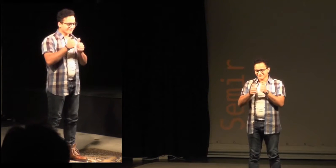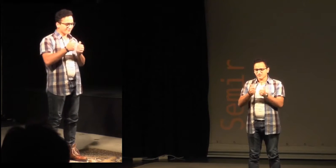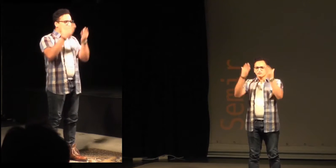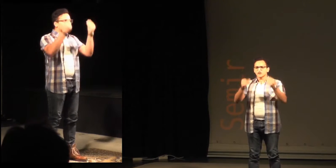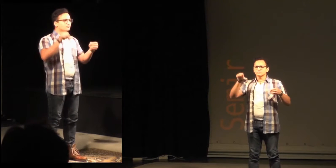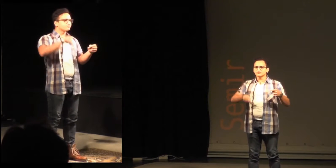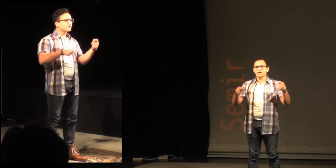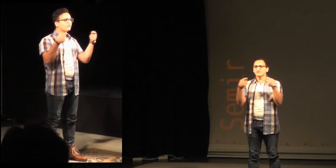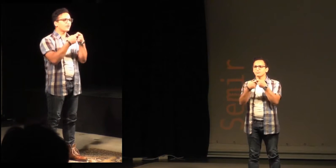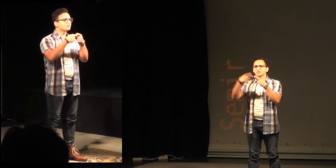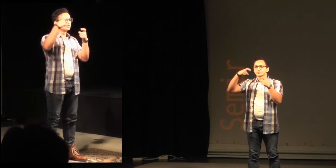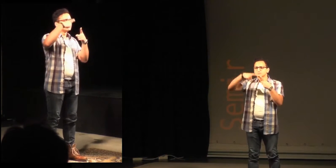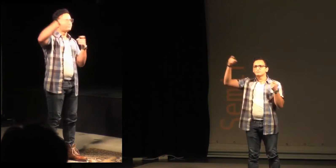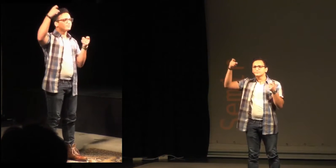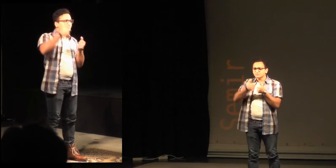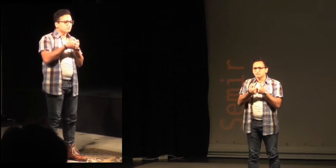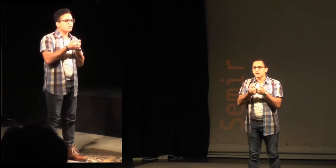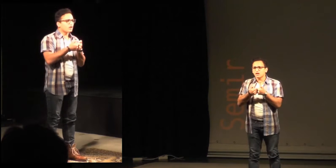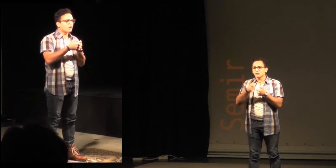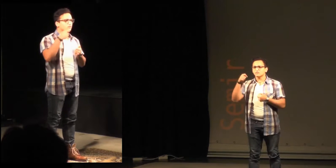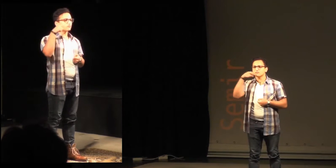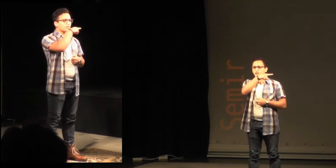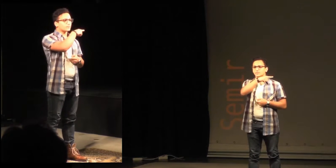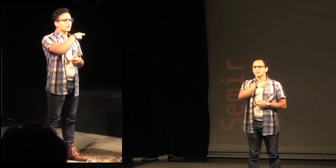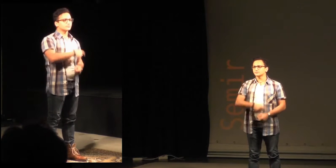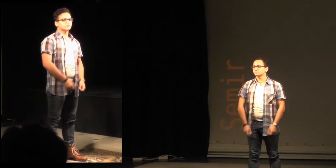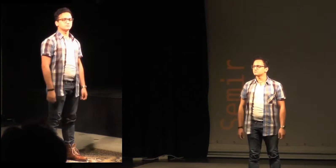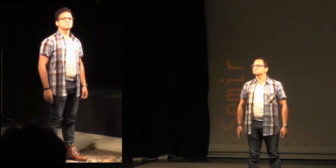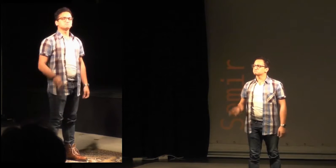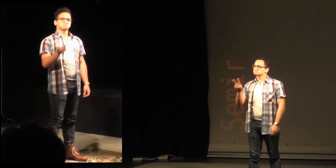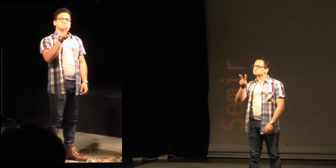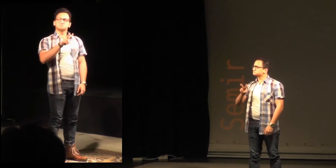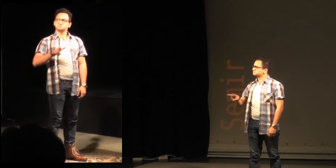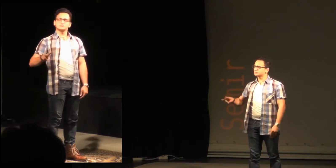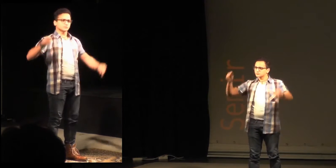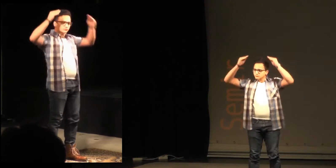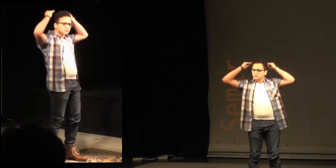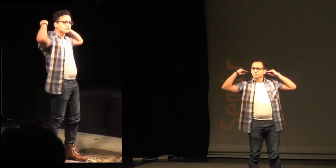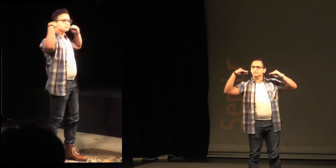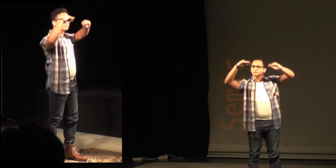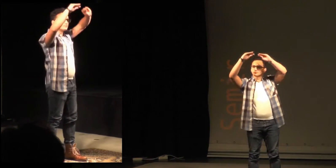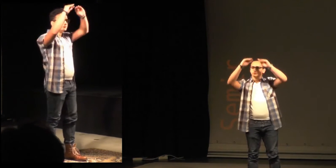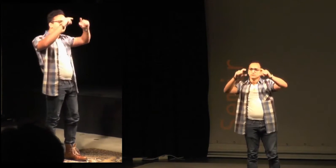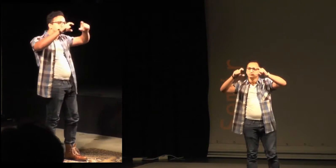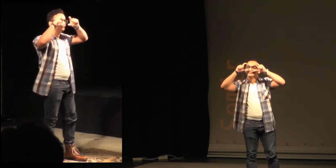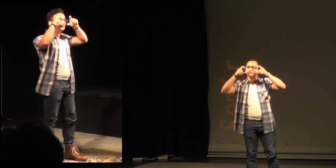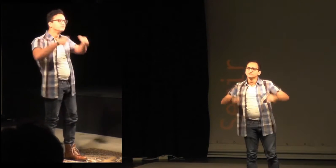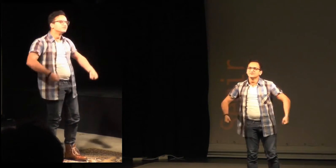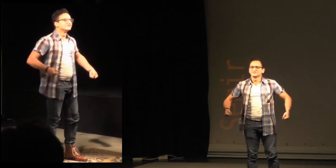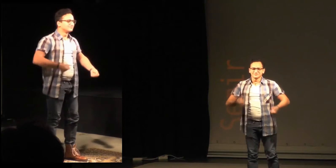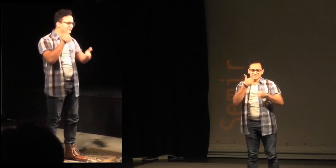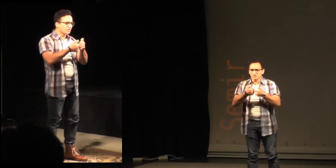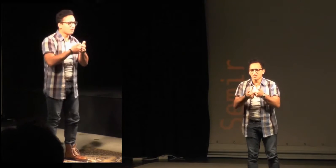seinen Flieger vor lauter Arbeit mit dem Laptop. Eine andere Person hat eine schlechte Verbindung mit dem Handy, schafft es, keinen